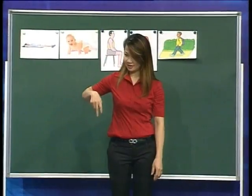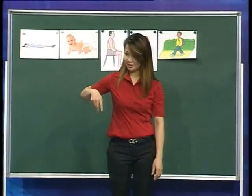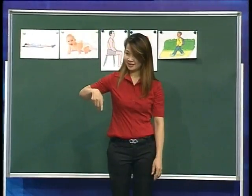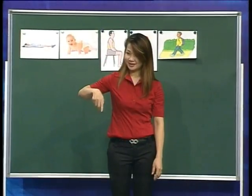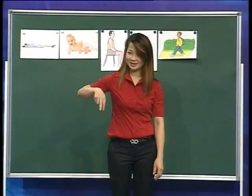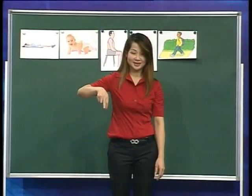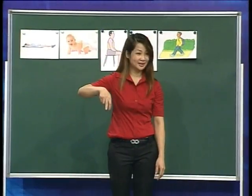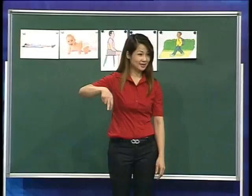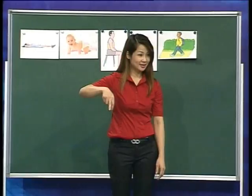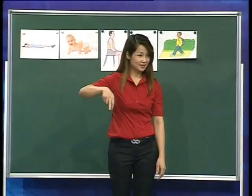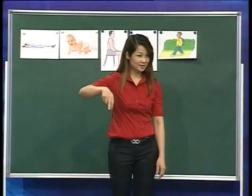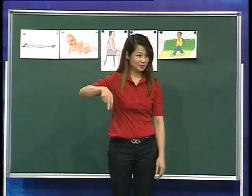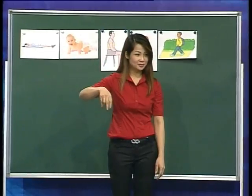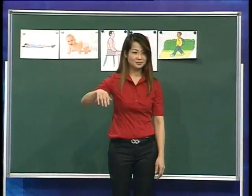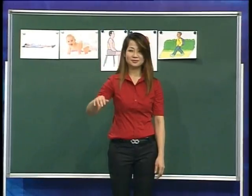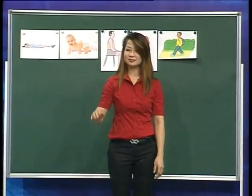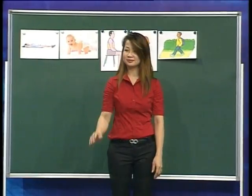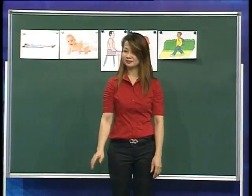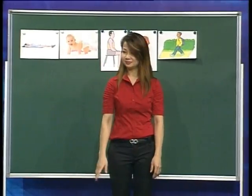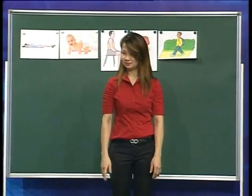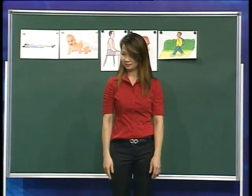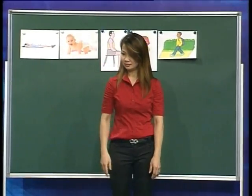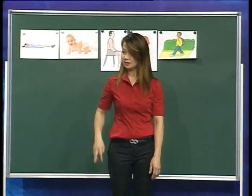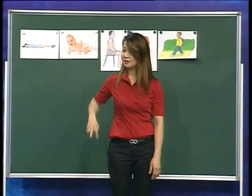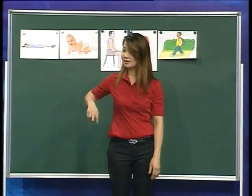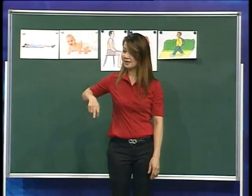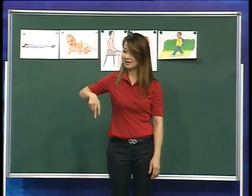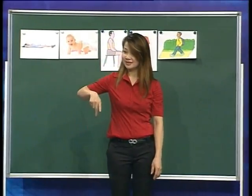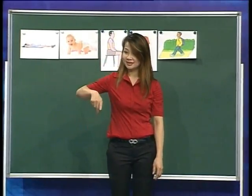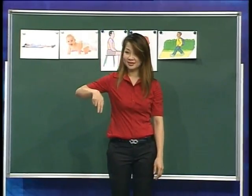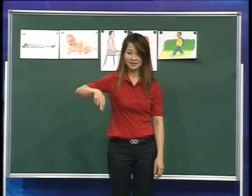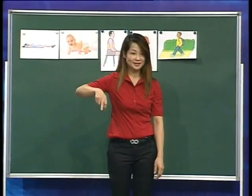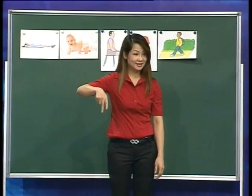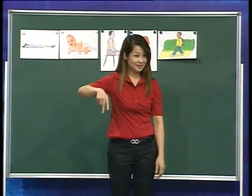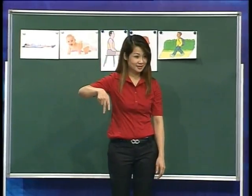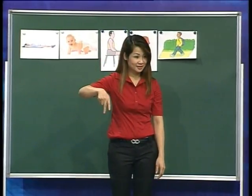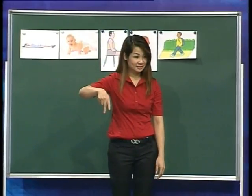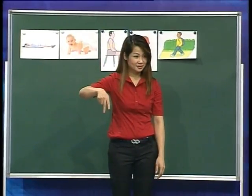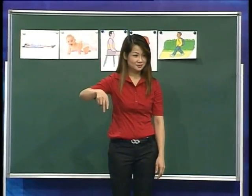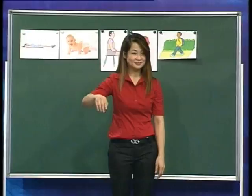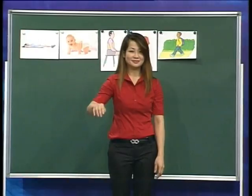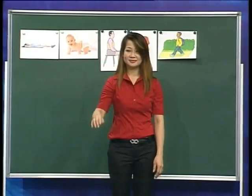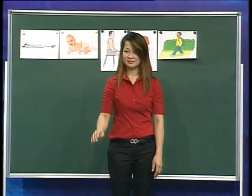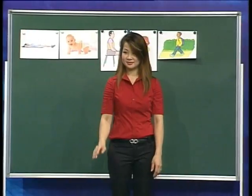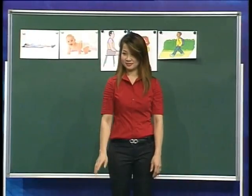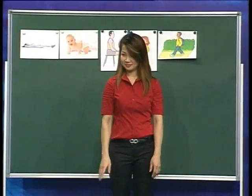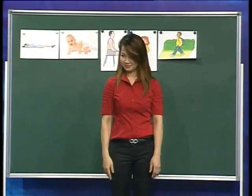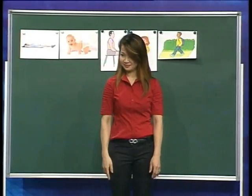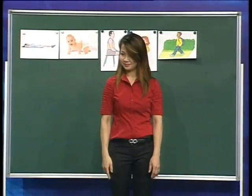Đó là hành động đi Đây là ký hiệu đi Tay phải để chữ cái ngón tay vờ Lòng bàn tay hướng vào trong Đầu ngón tay hướng xuống dưới